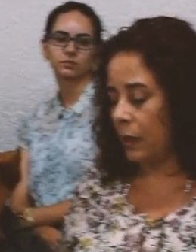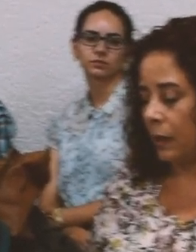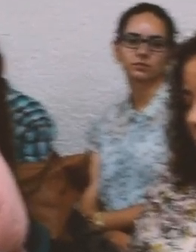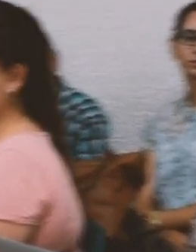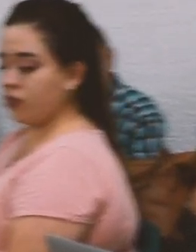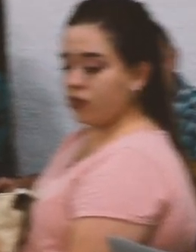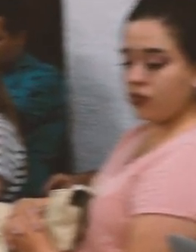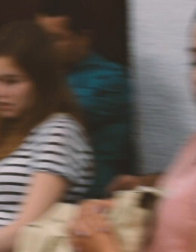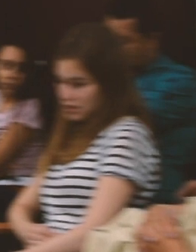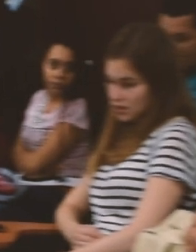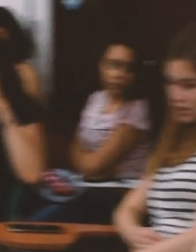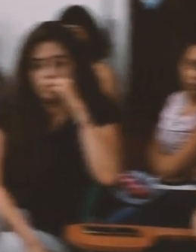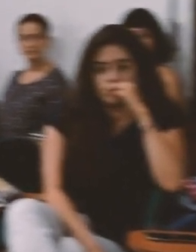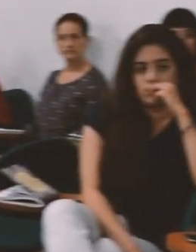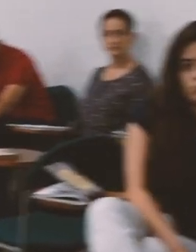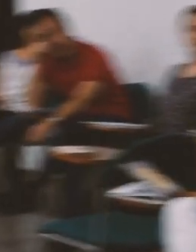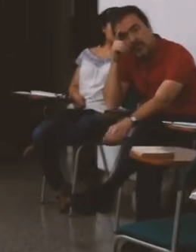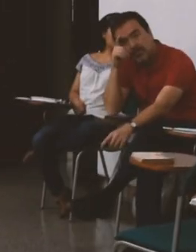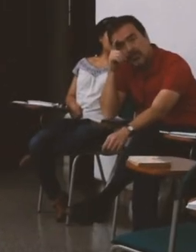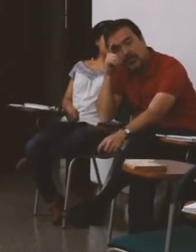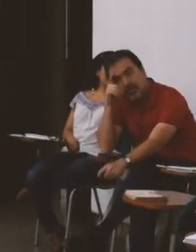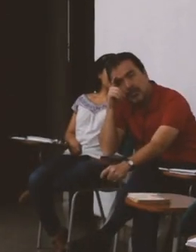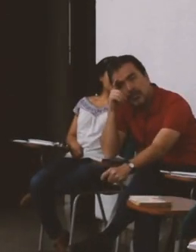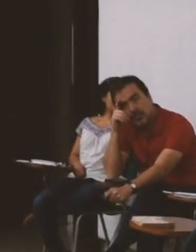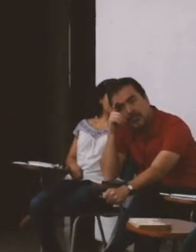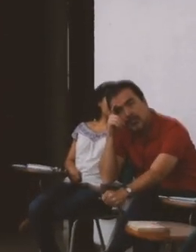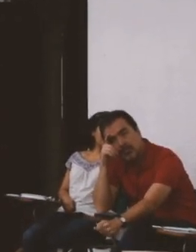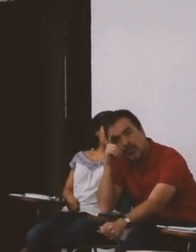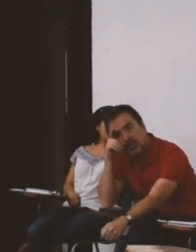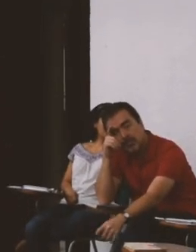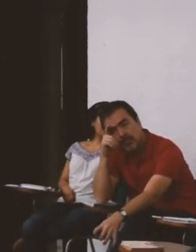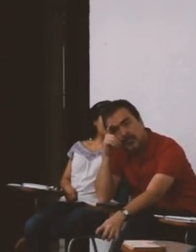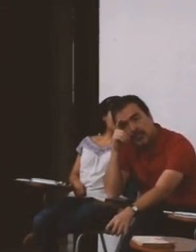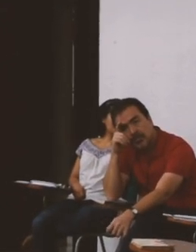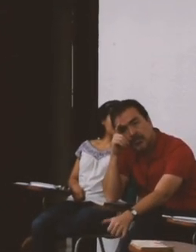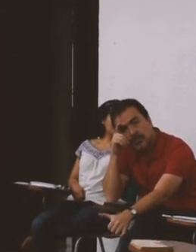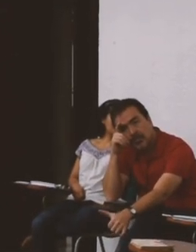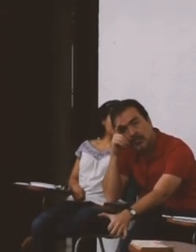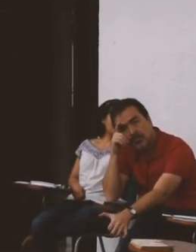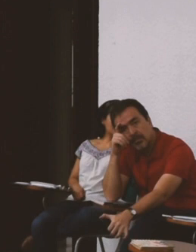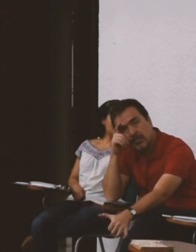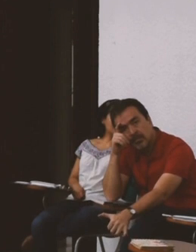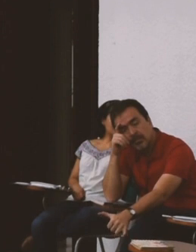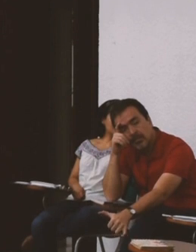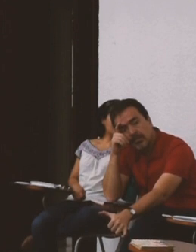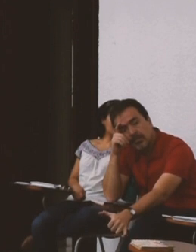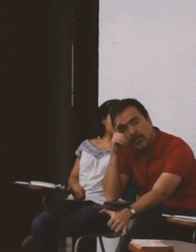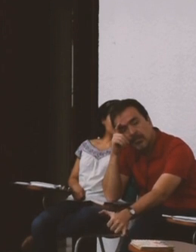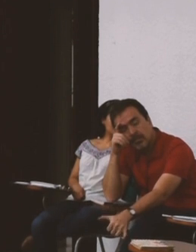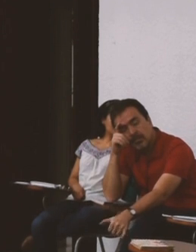momento estoy en situación de una escucha profunda,